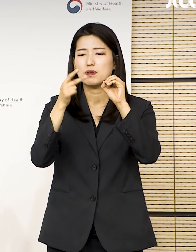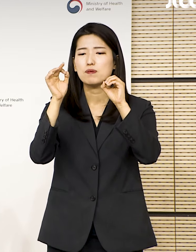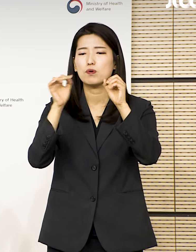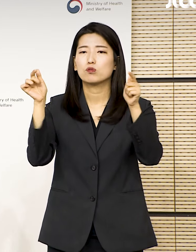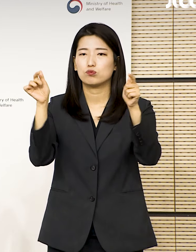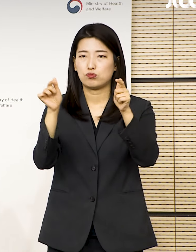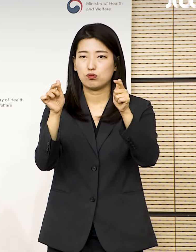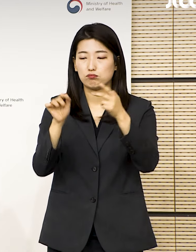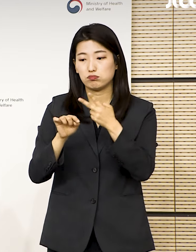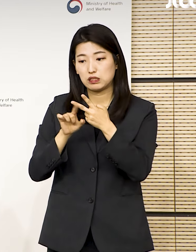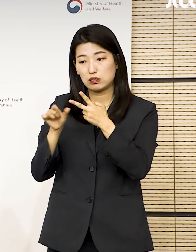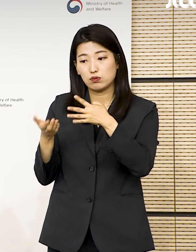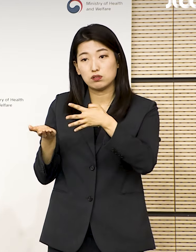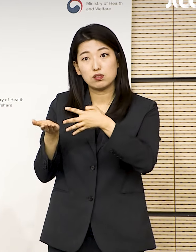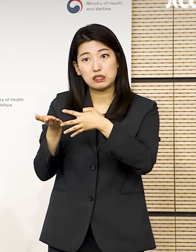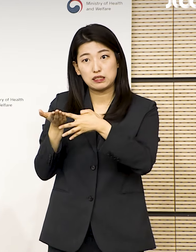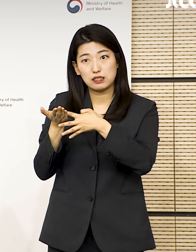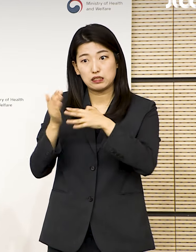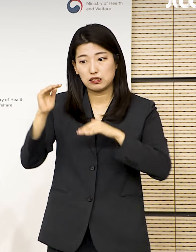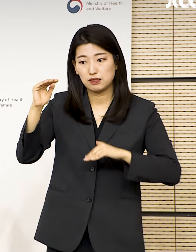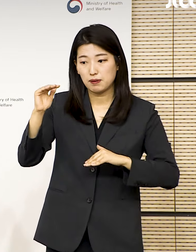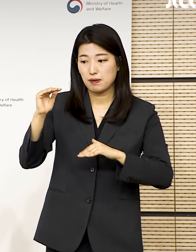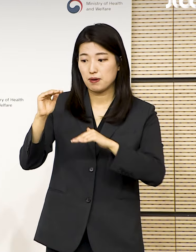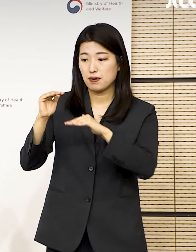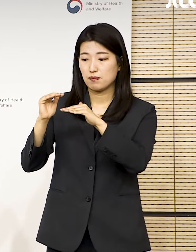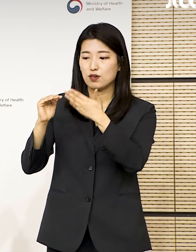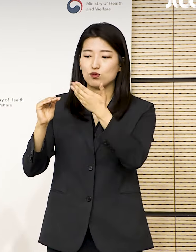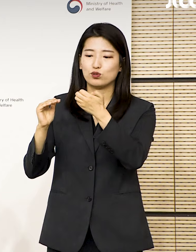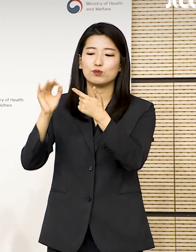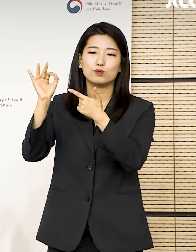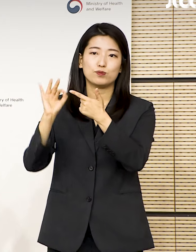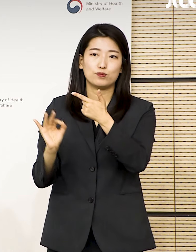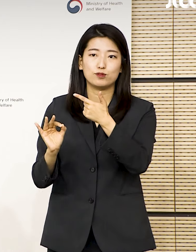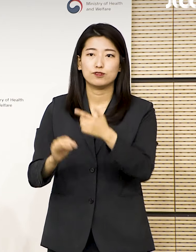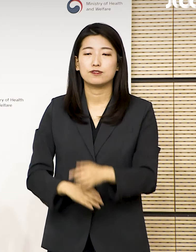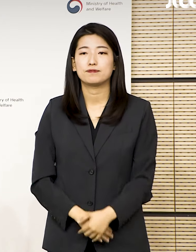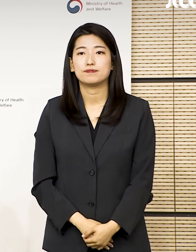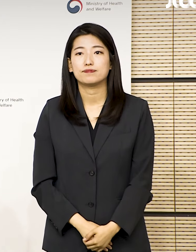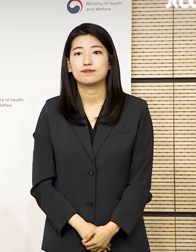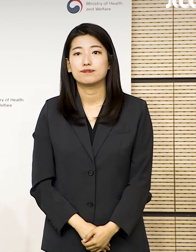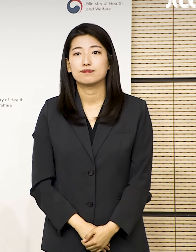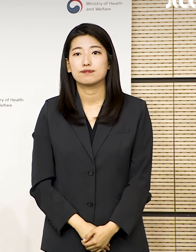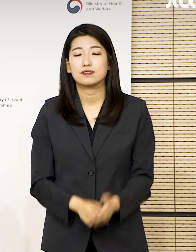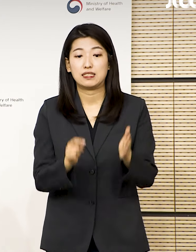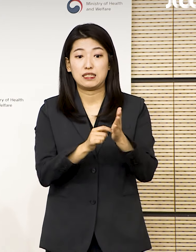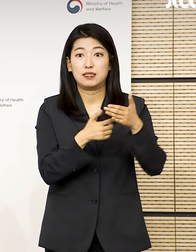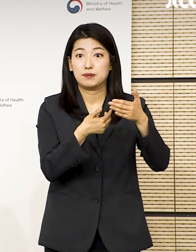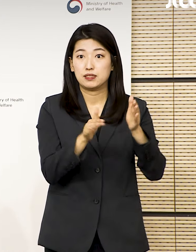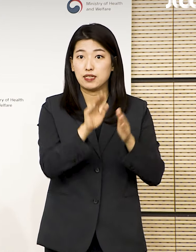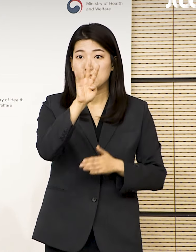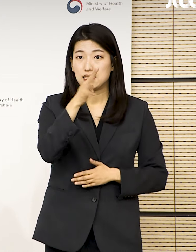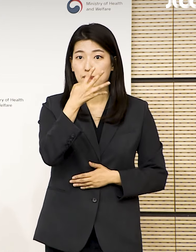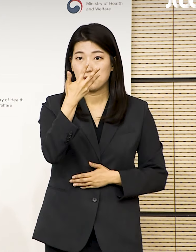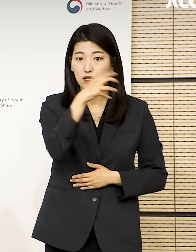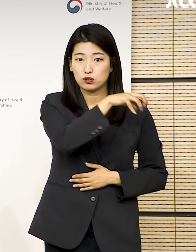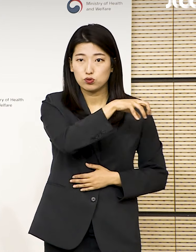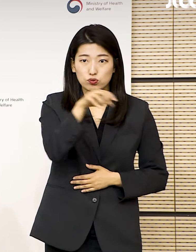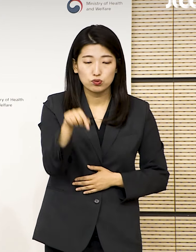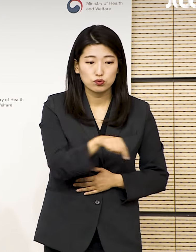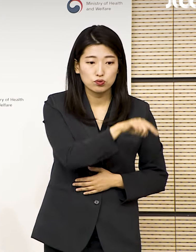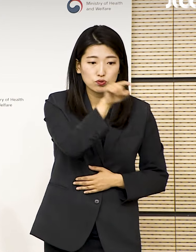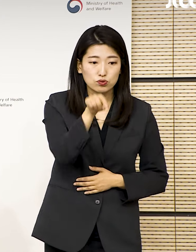평신 2월 첫주에 96% 수준입니다 응급실 48개소 중